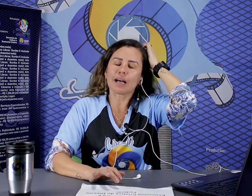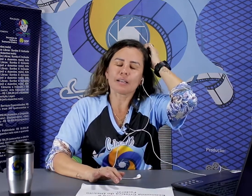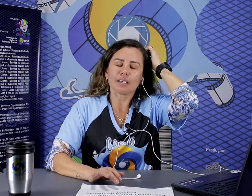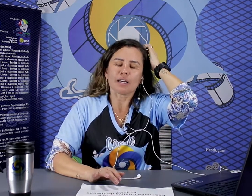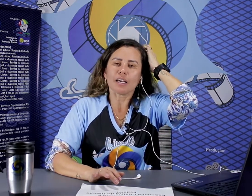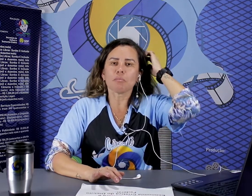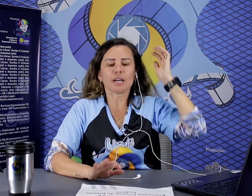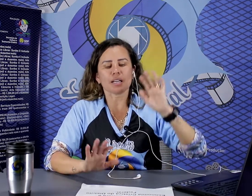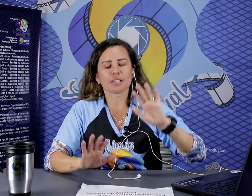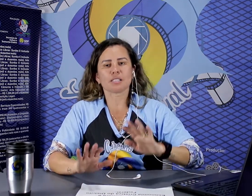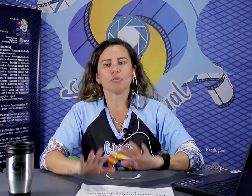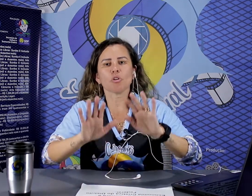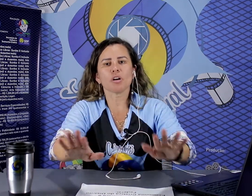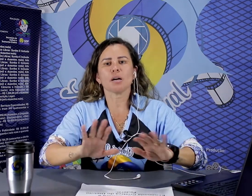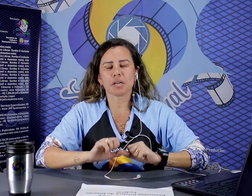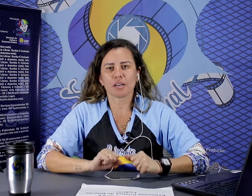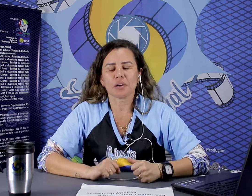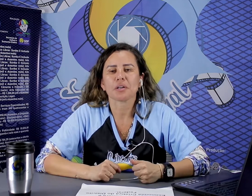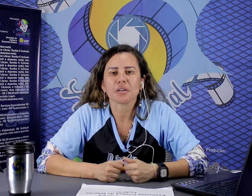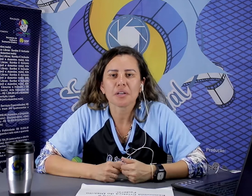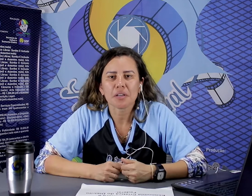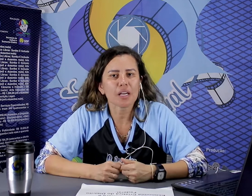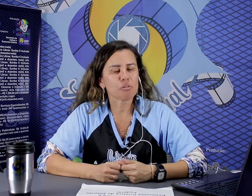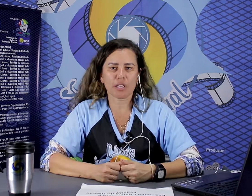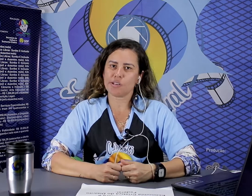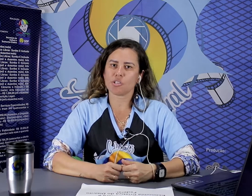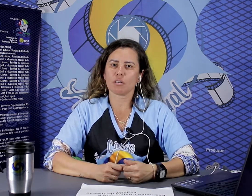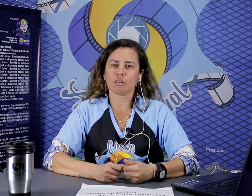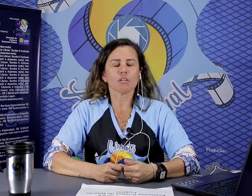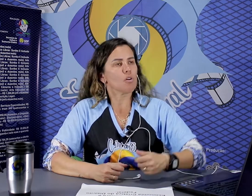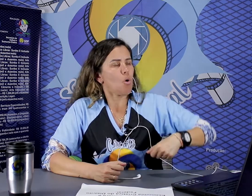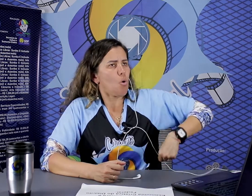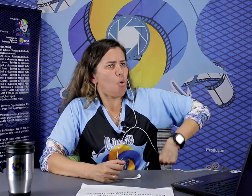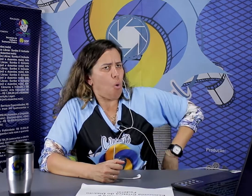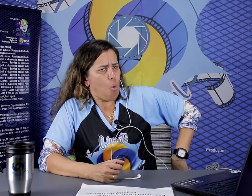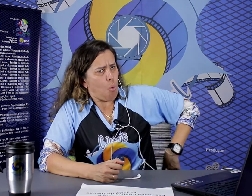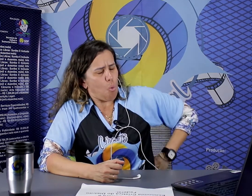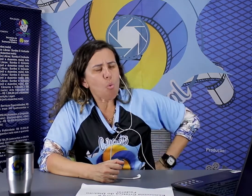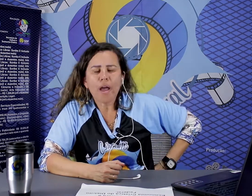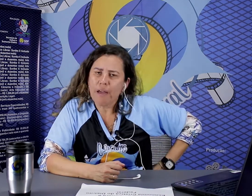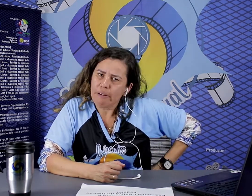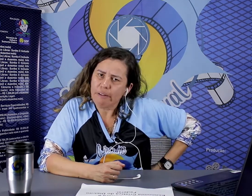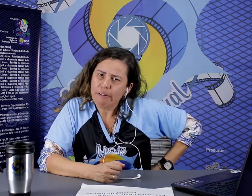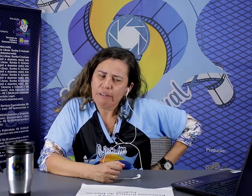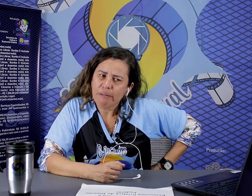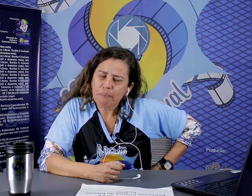tá? É uma relação monogâmica. Ele não entende. Ué, mas